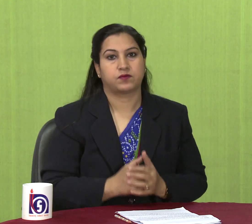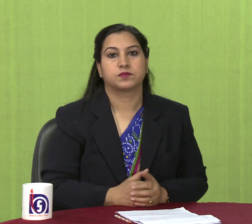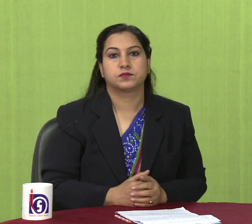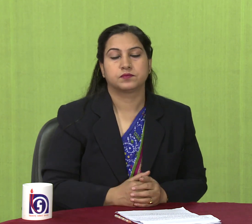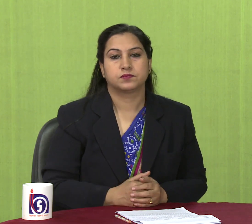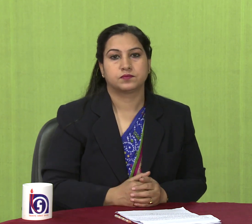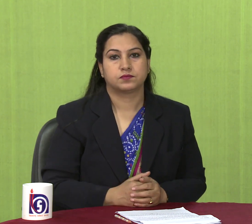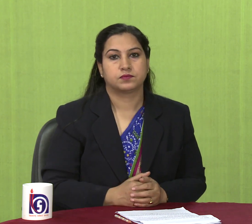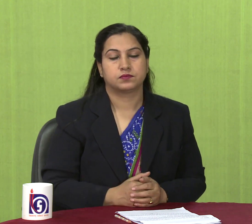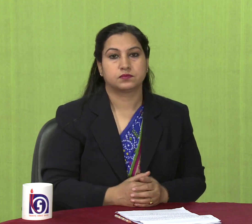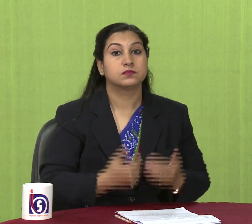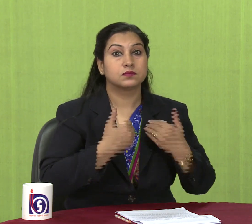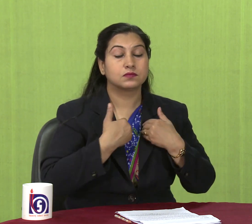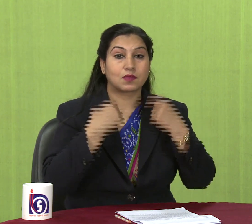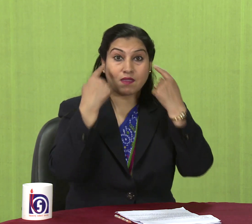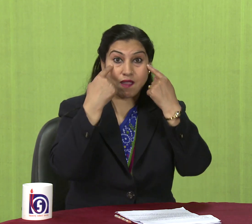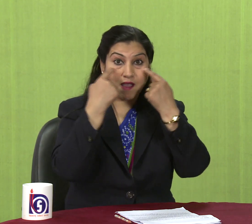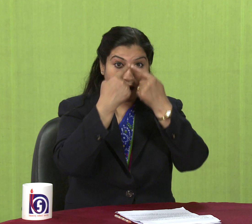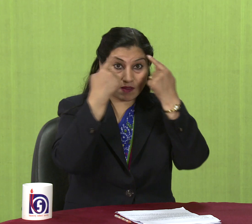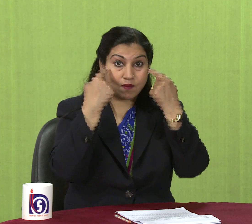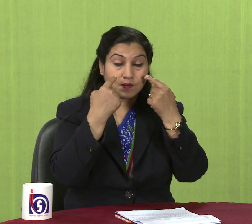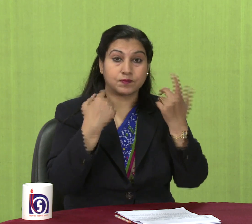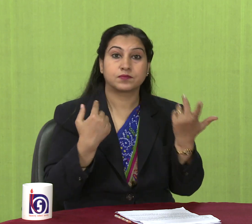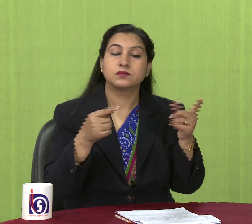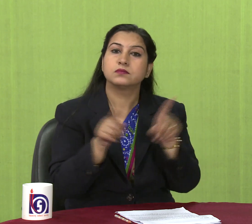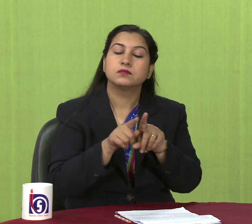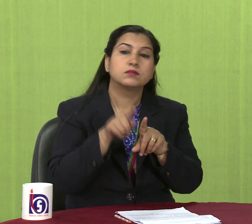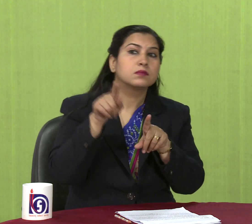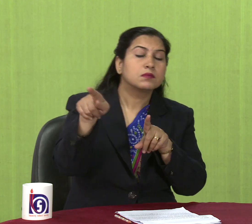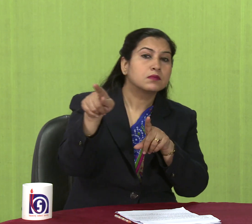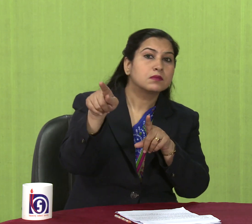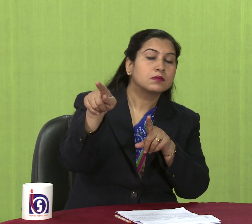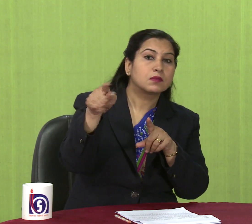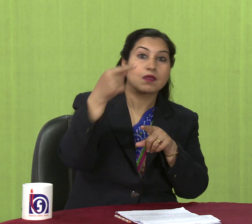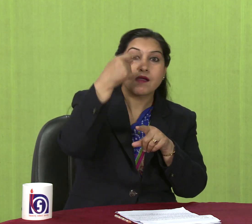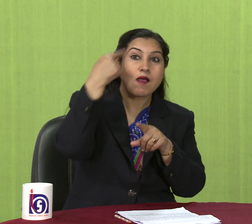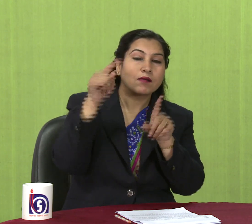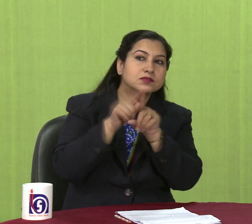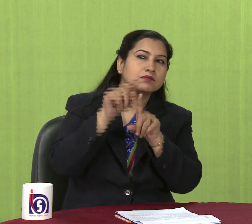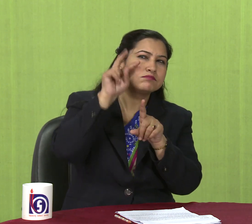मेरी आँखें उसकी आँखों में ही उलझी रहती हैं,